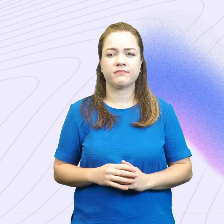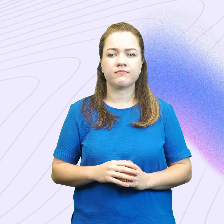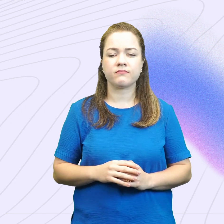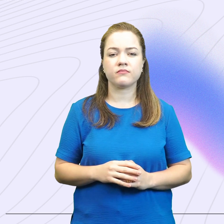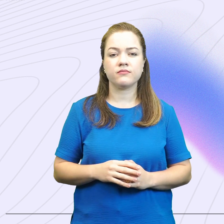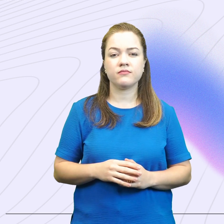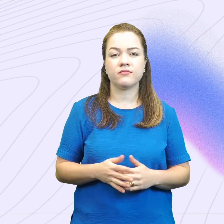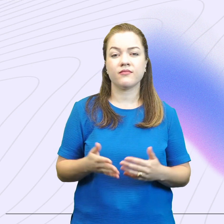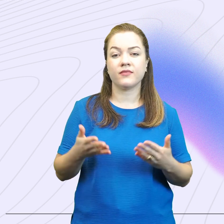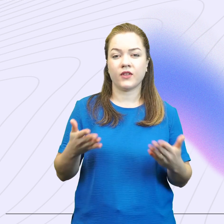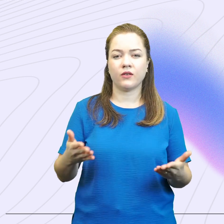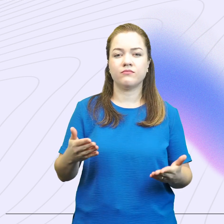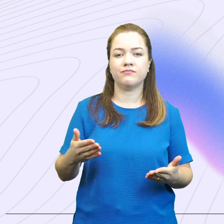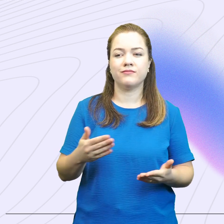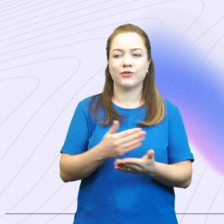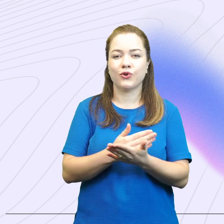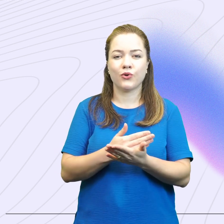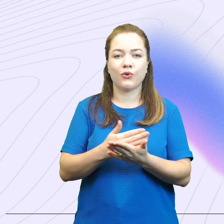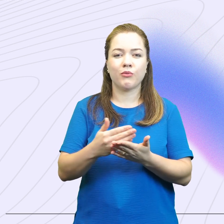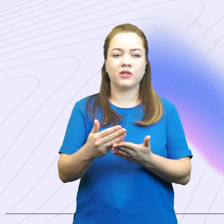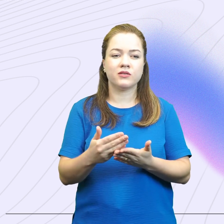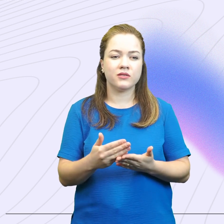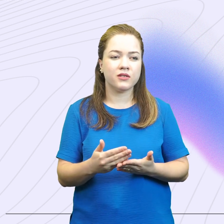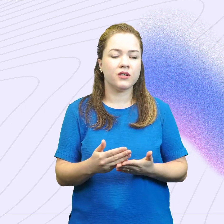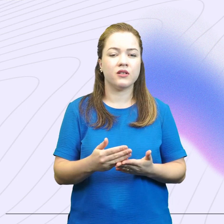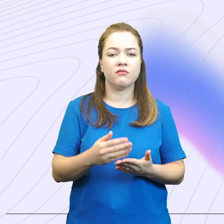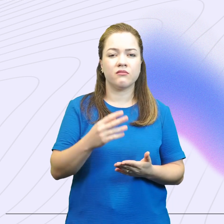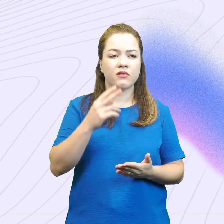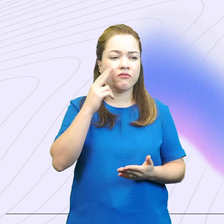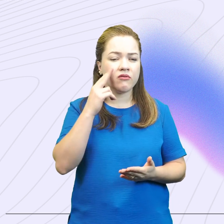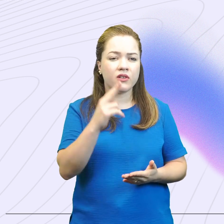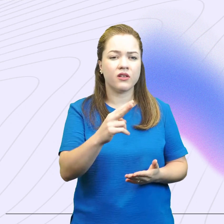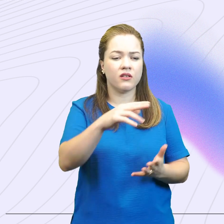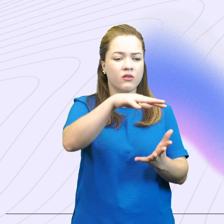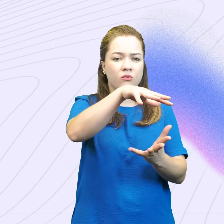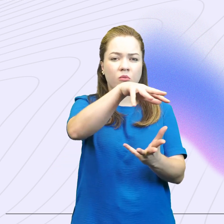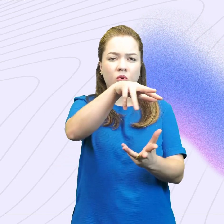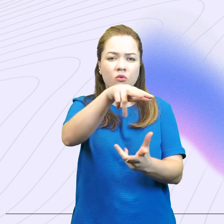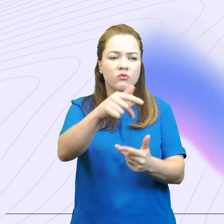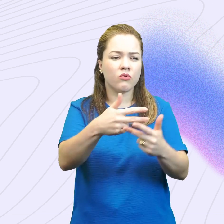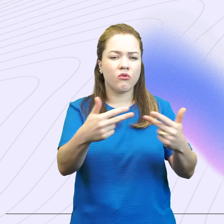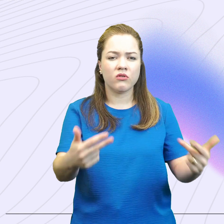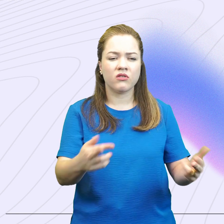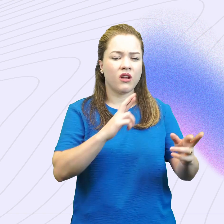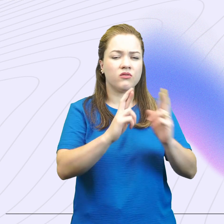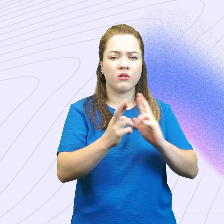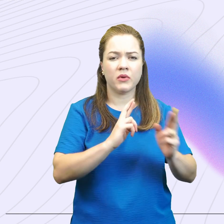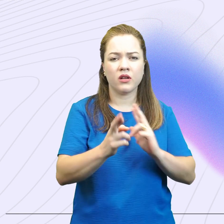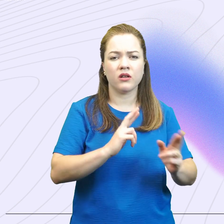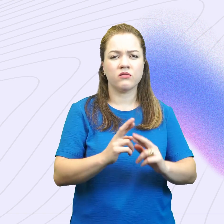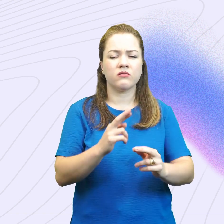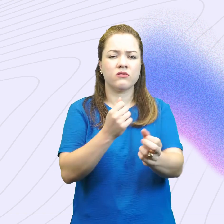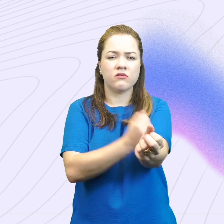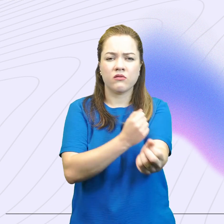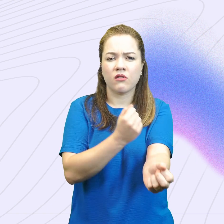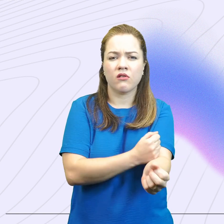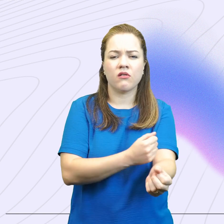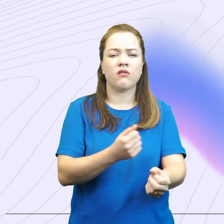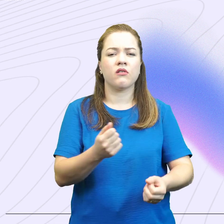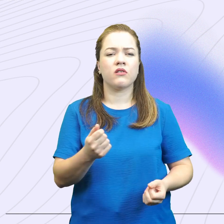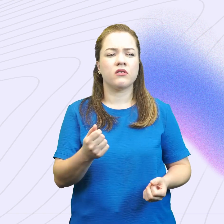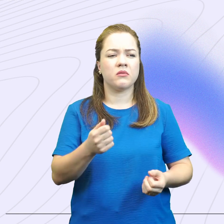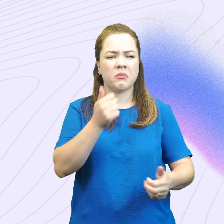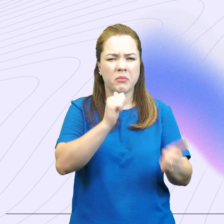E aí então, eu comecei a mexer das coisas que o mundo podia oferecer. Relacionamentos, drogas, bebidas,